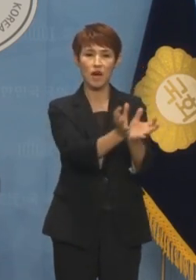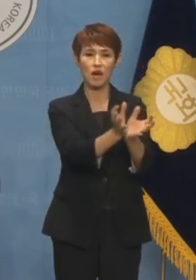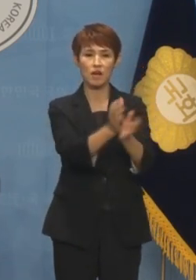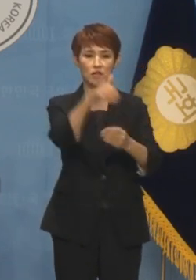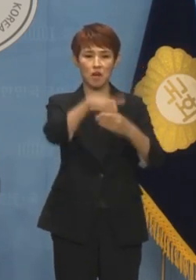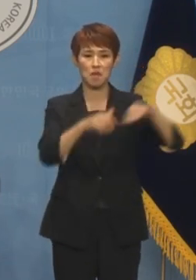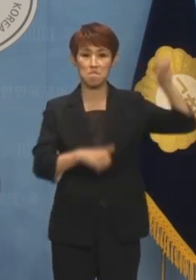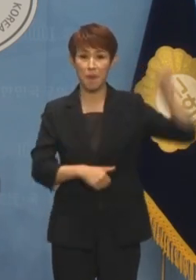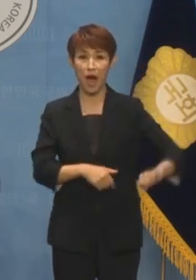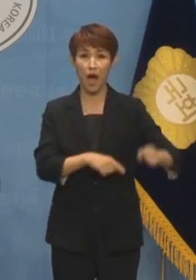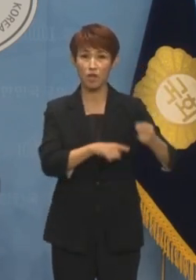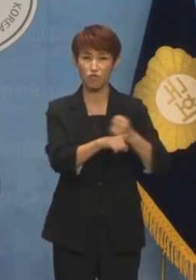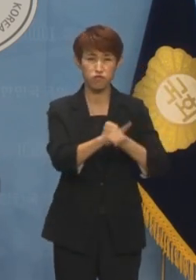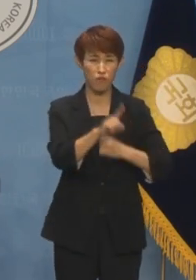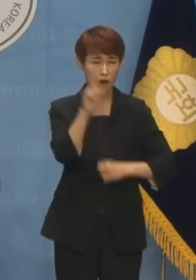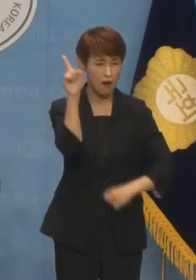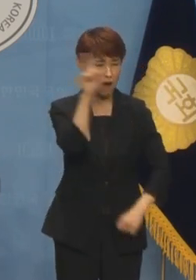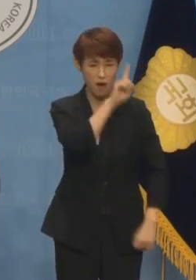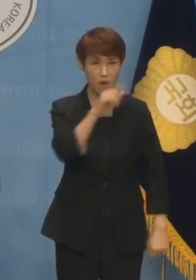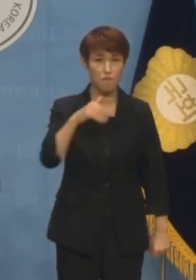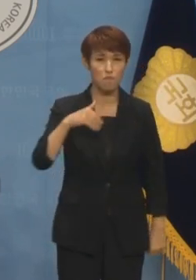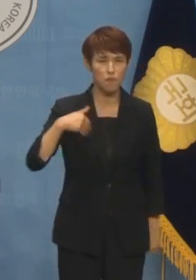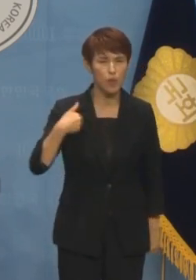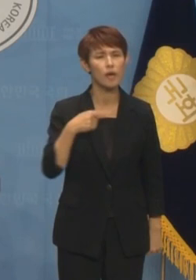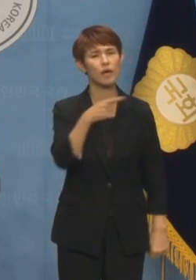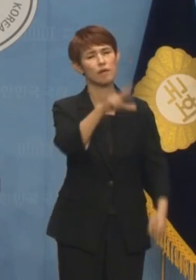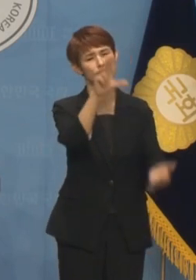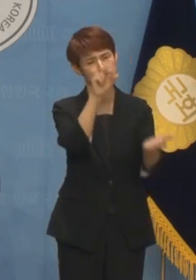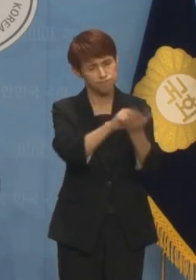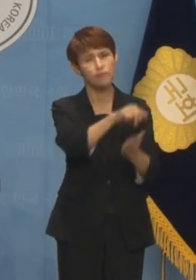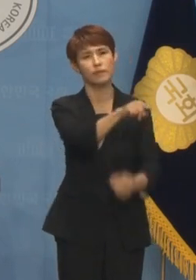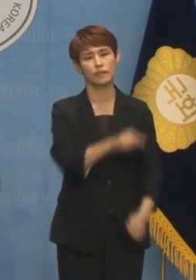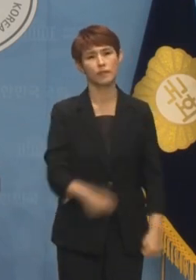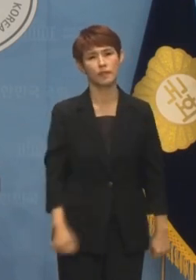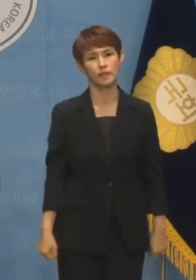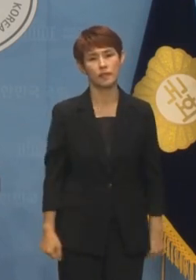이유를 전혀 모르고 있다는 암담한 현실뿐입니다.